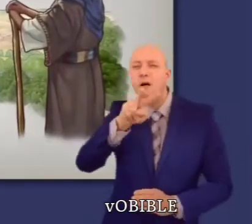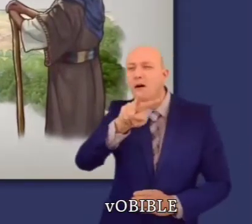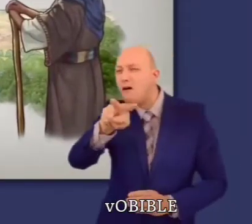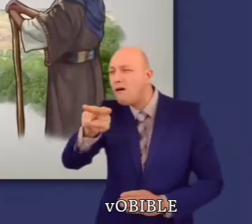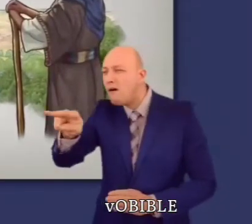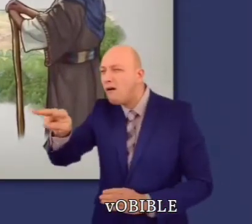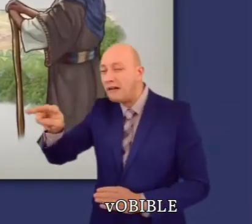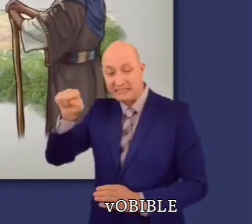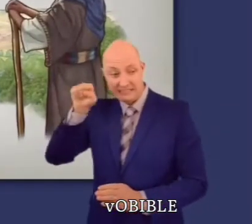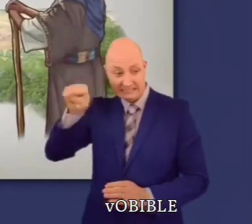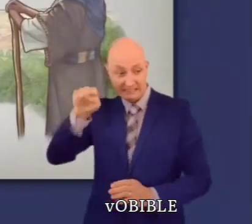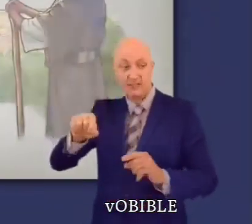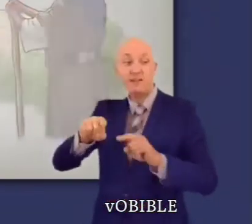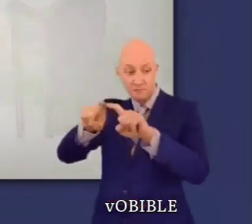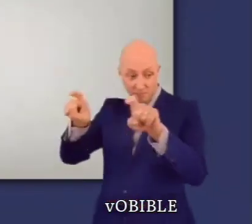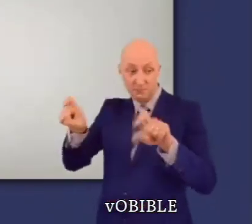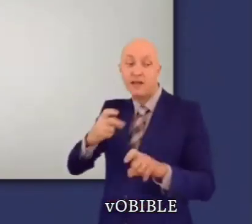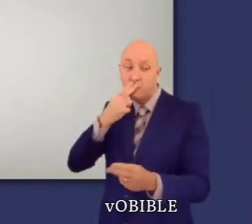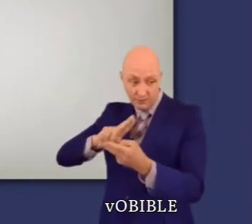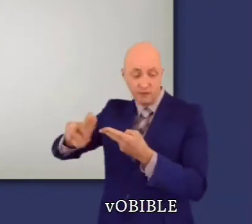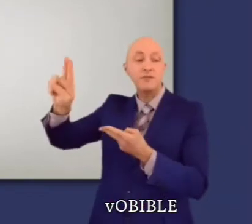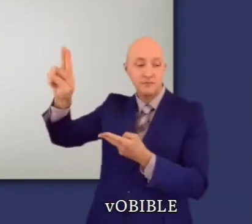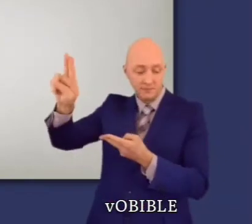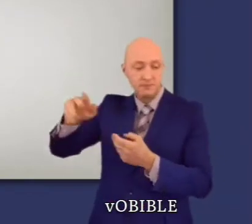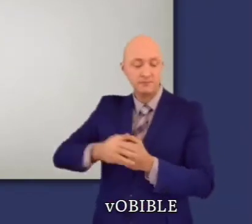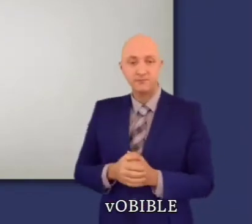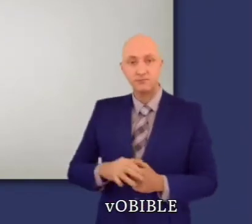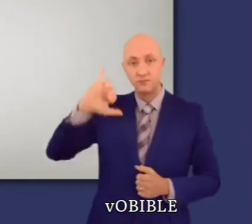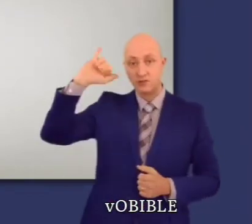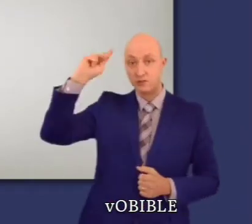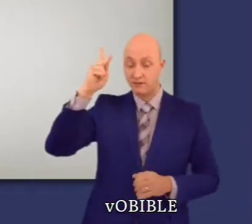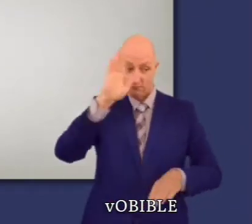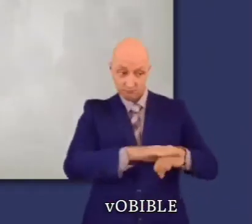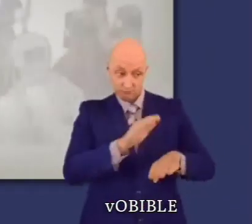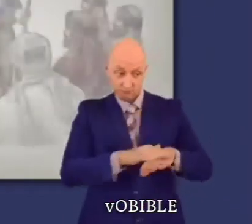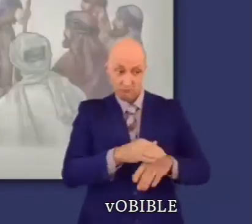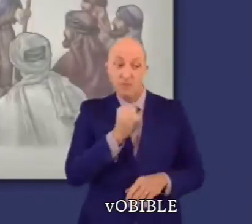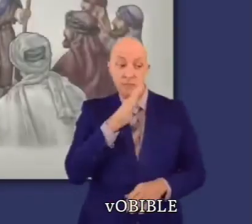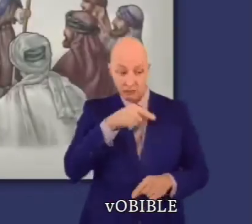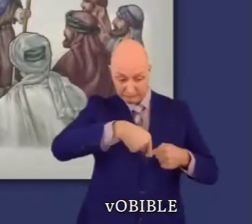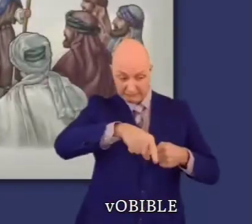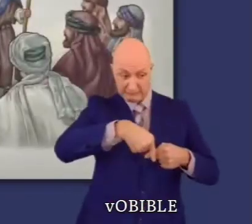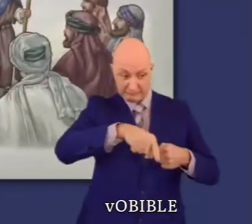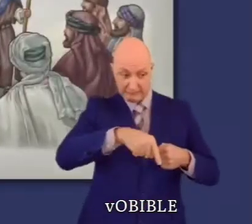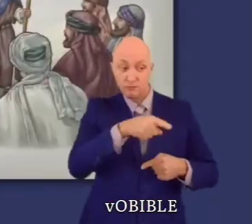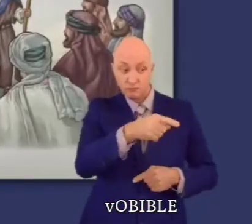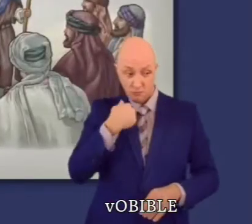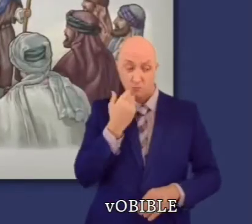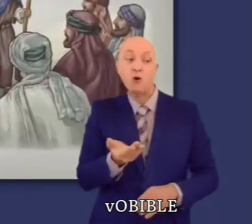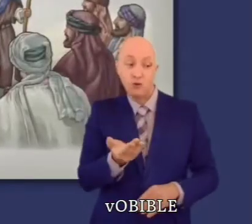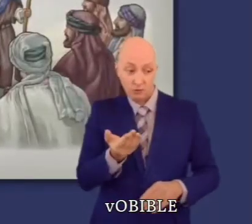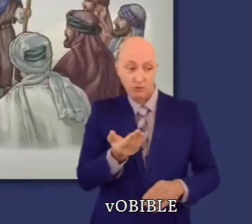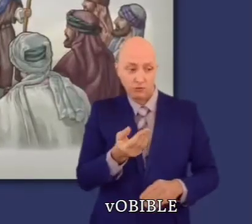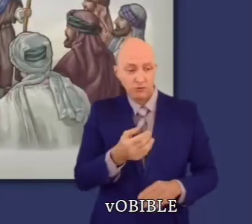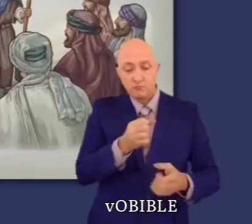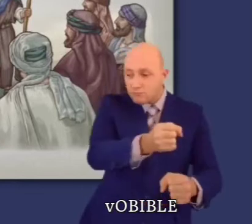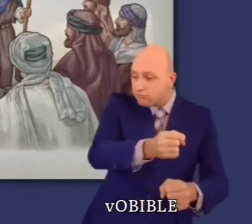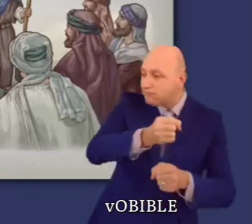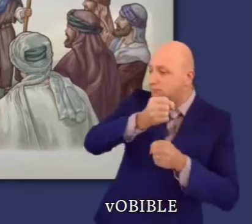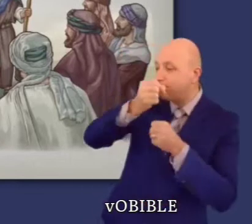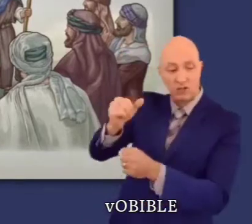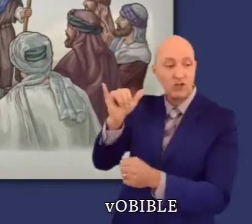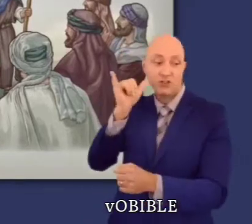Jéhovah donne alors cette instruction: dans ce genre de situation, l'héritage peut revenir à une fille. Puis Dieu ordonne à Moïse de monter